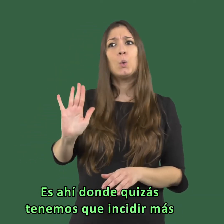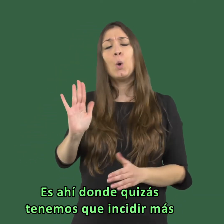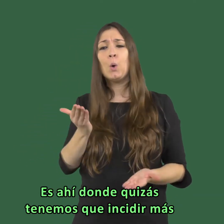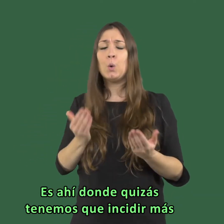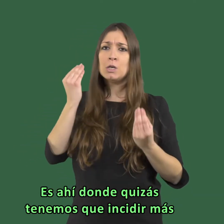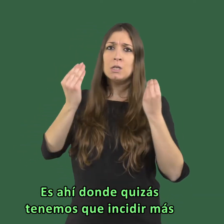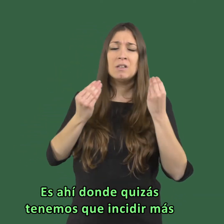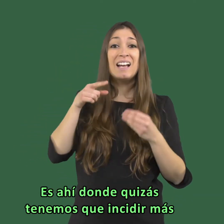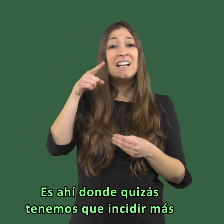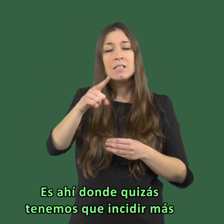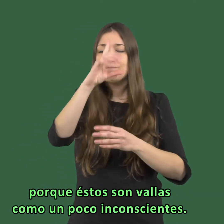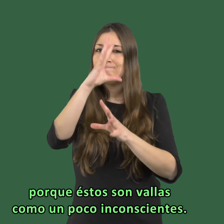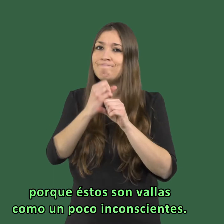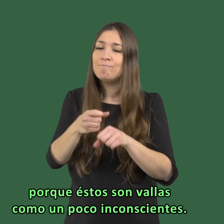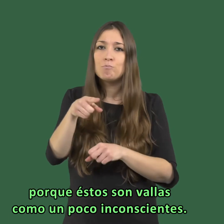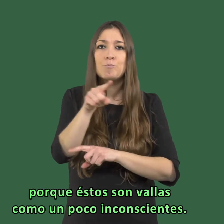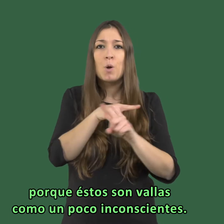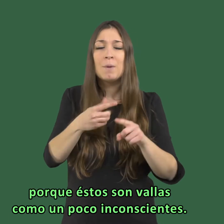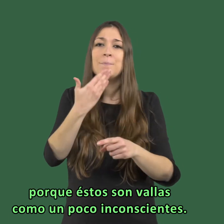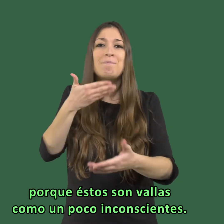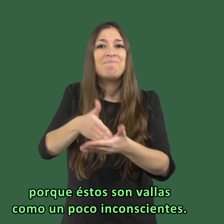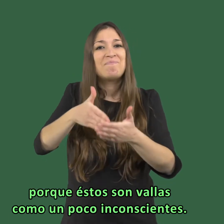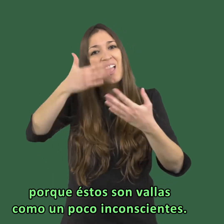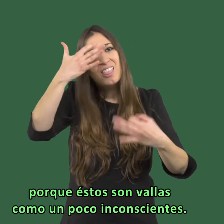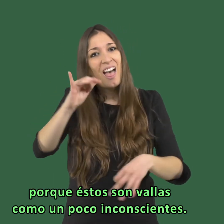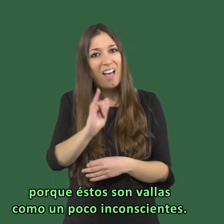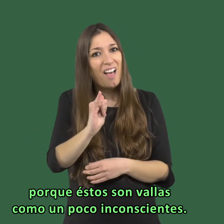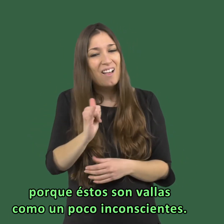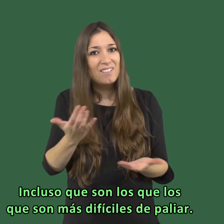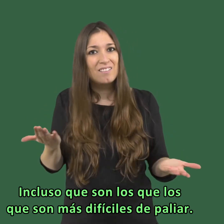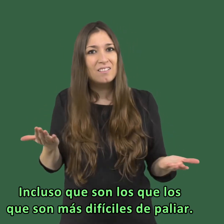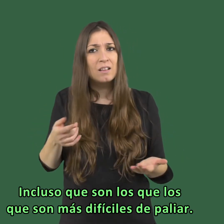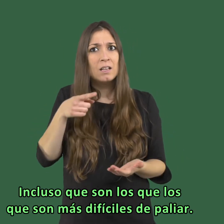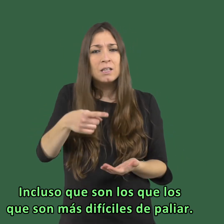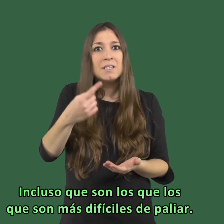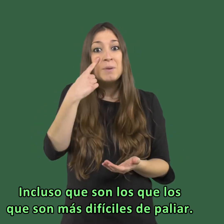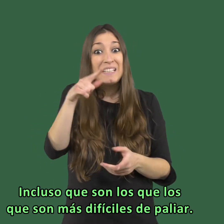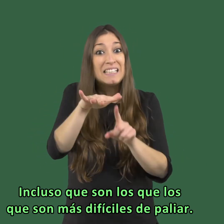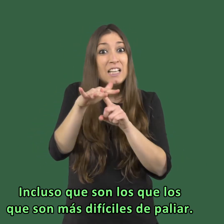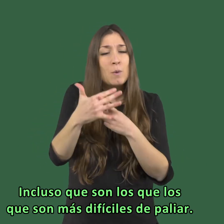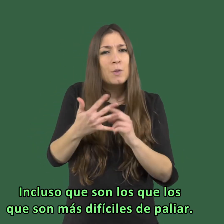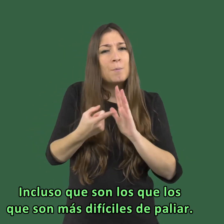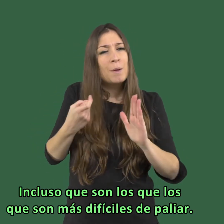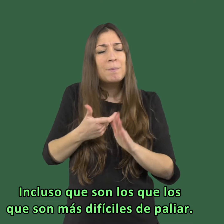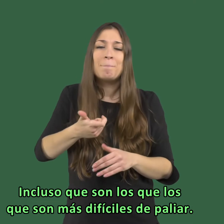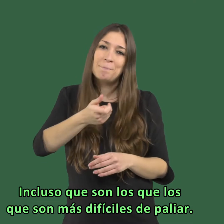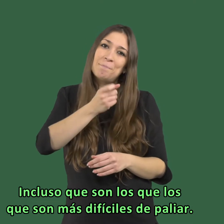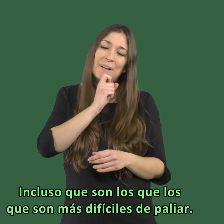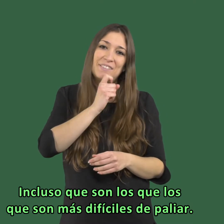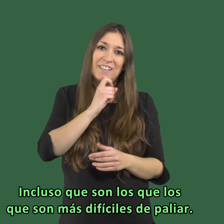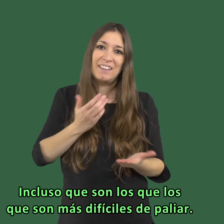donde quizás tenemos que incidir más, porque esto es un bias como un poco inconsciente incluso, ¿no? Que son los que son más